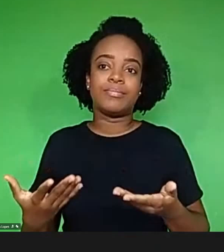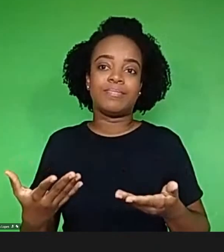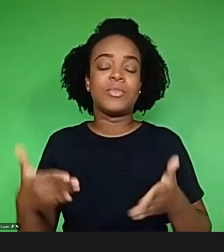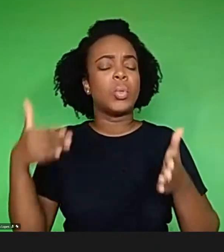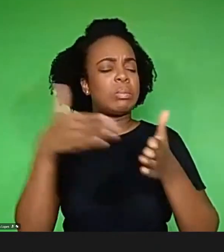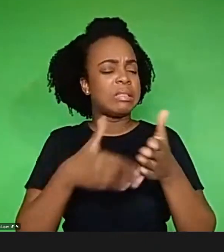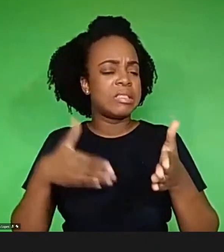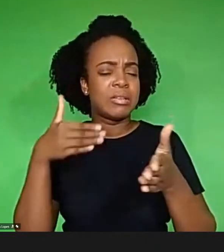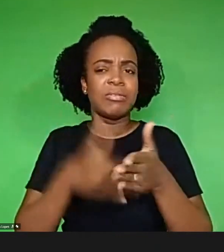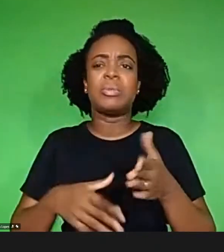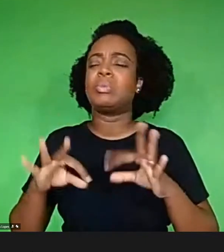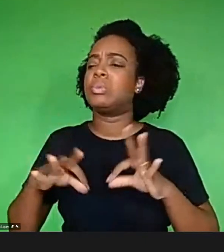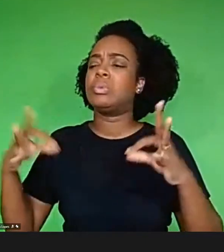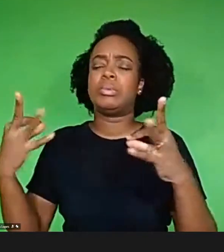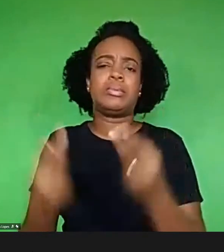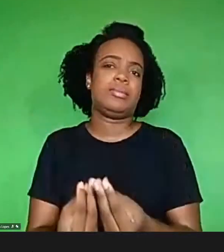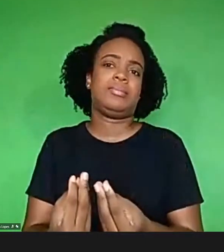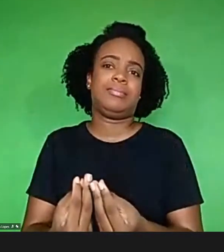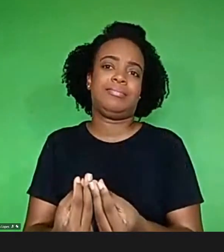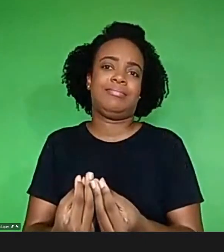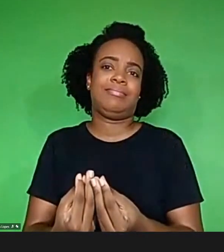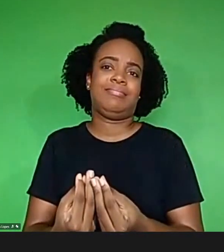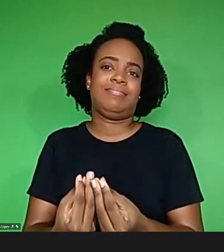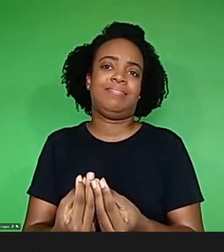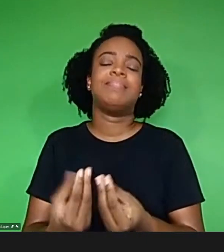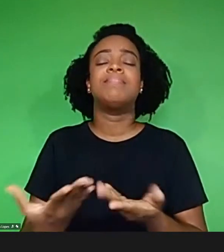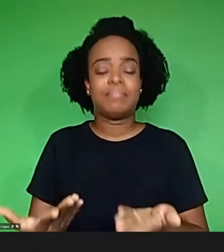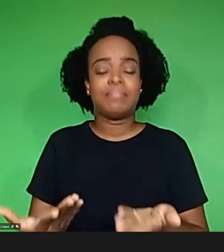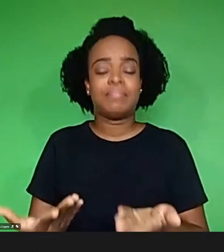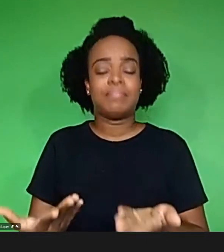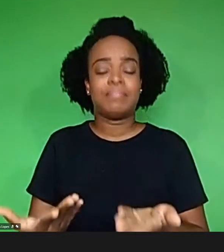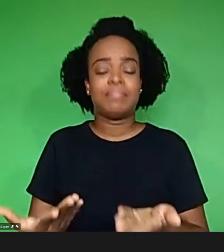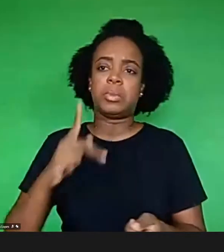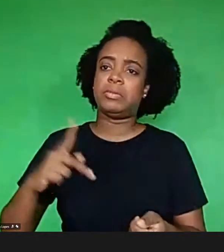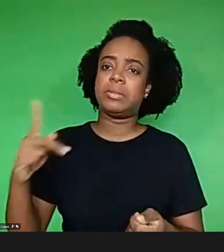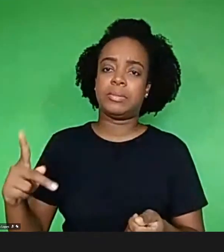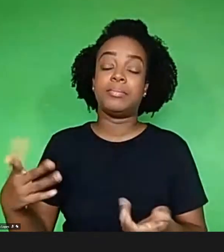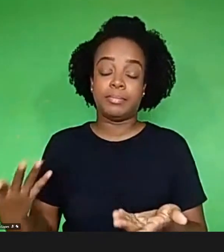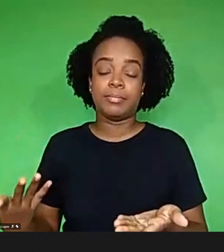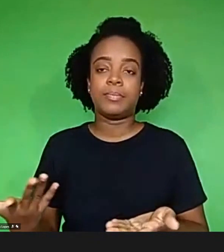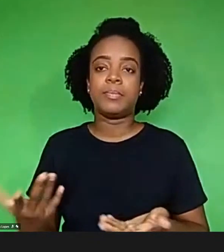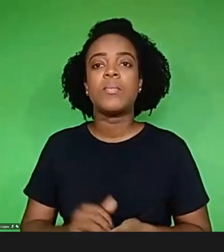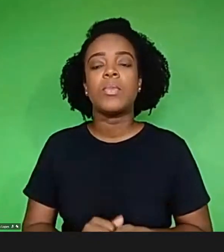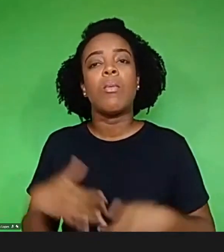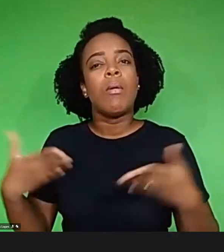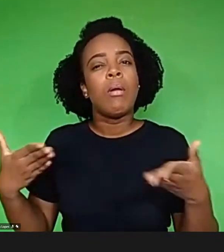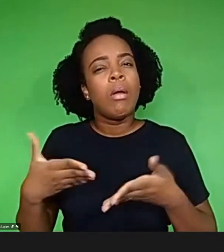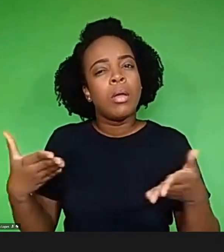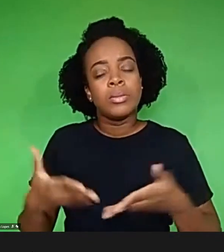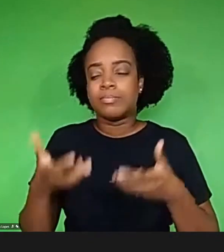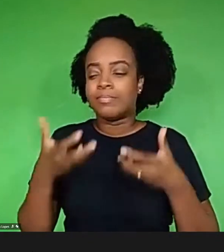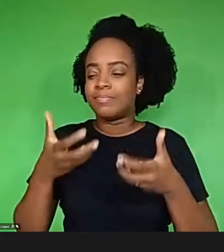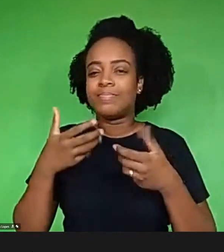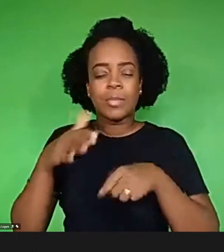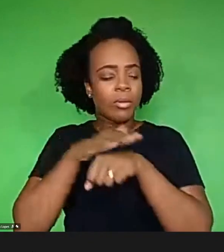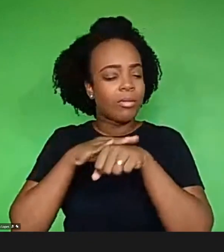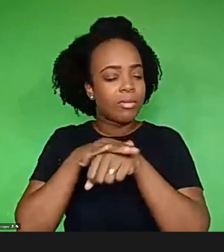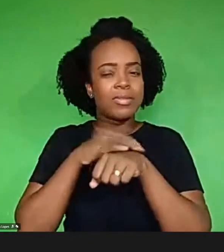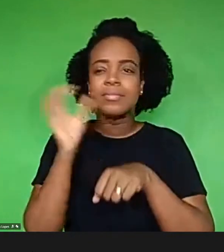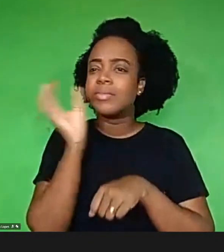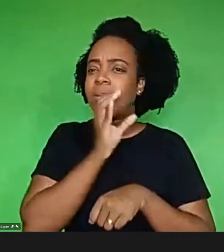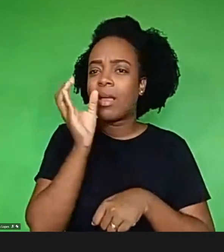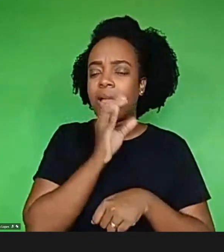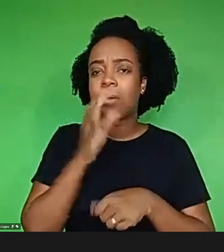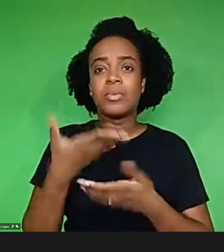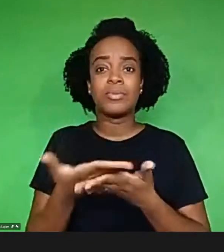para o aluno quanto para o professor. E aí, gente, eu queria conversar agora rapidamente com vocês a